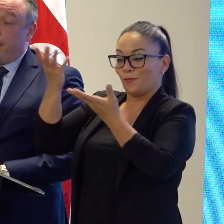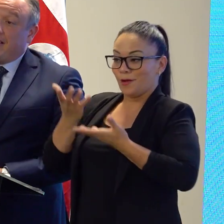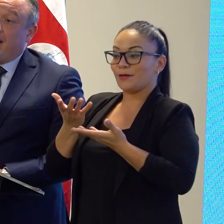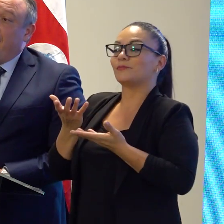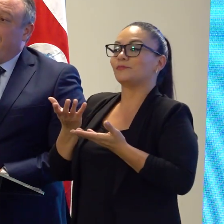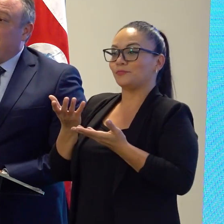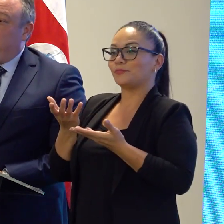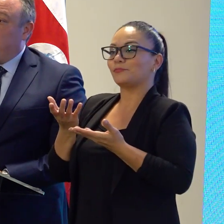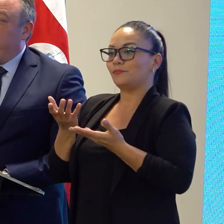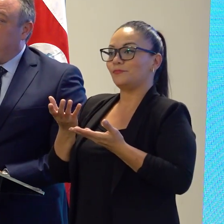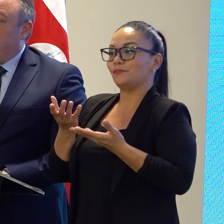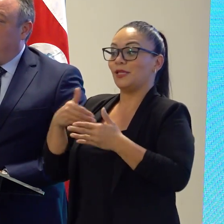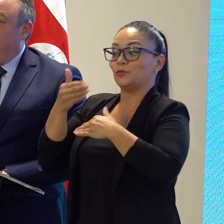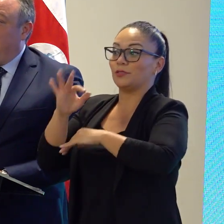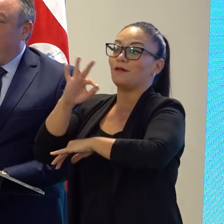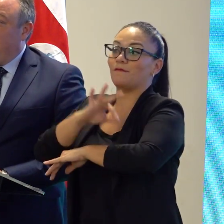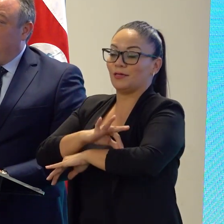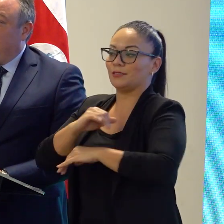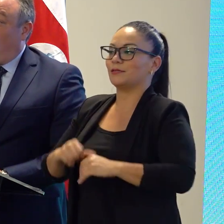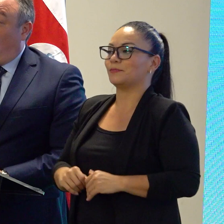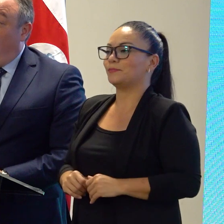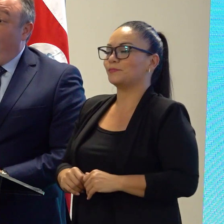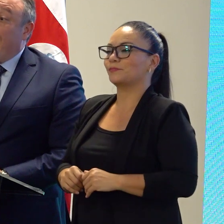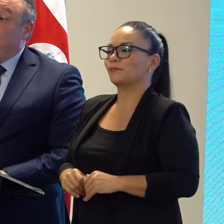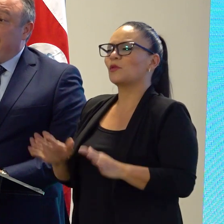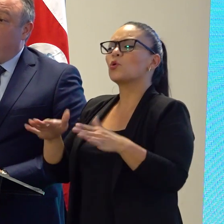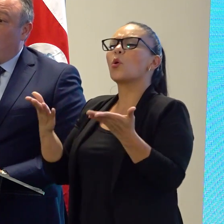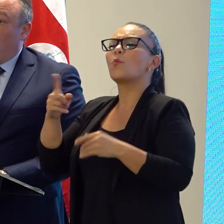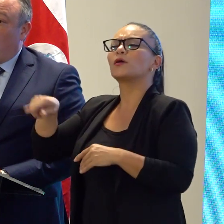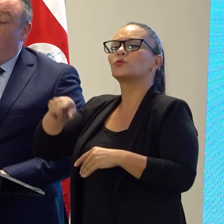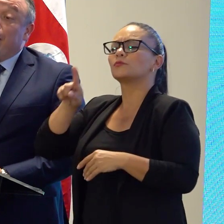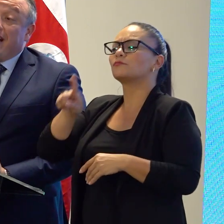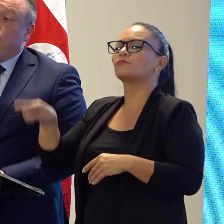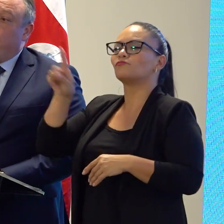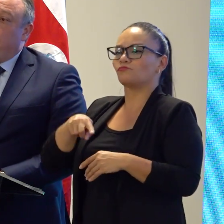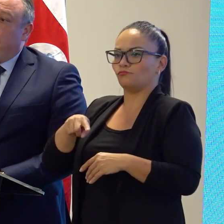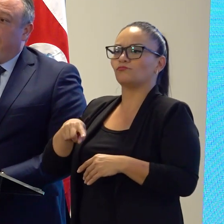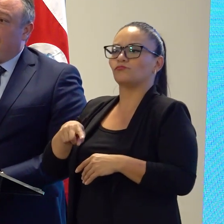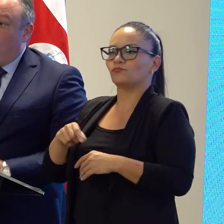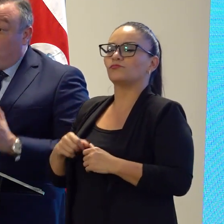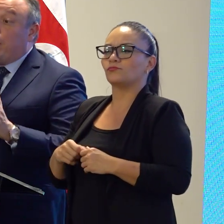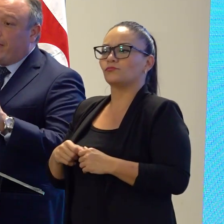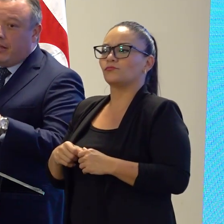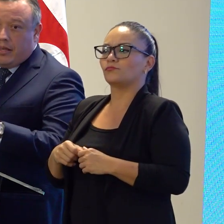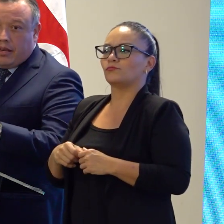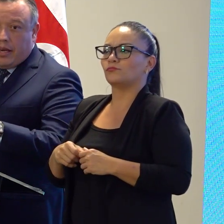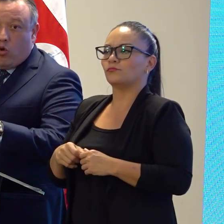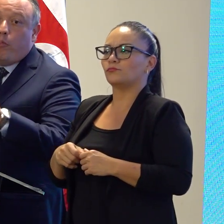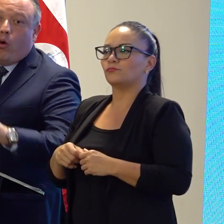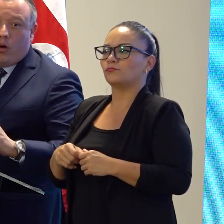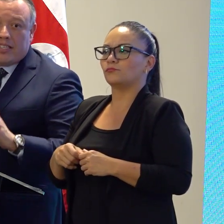vez que que pase esa fecha de Cómo han eliminado o cómo eliminaron esa última